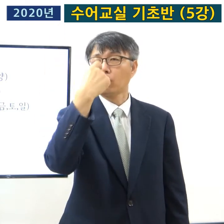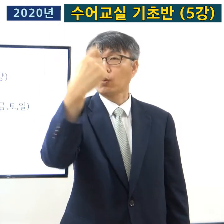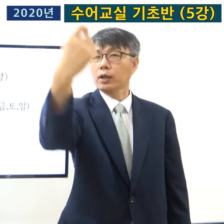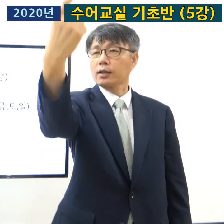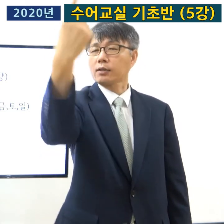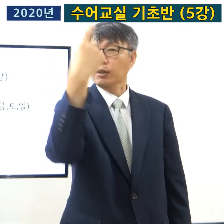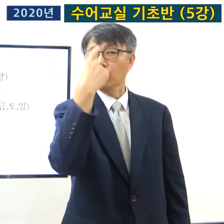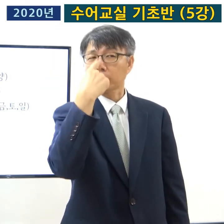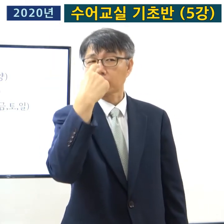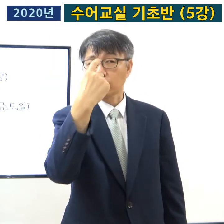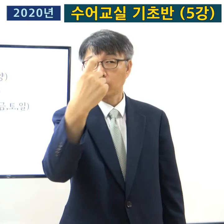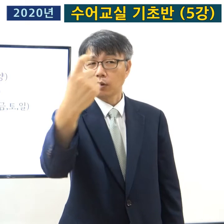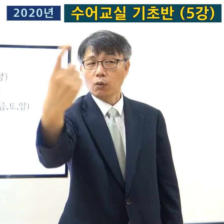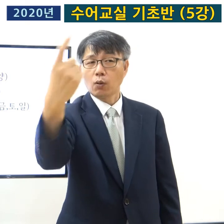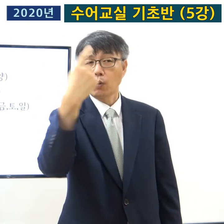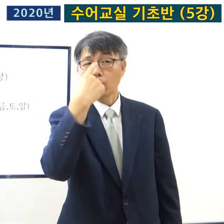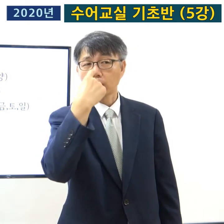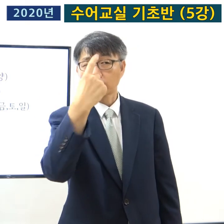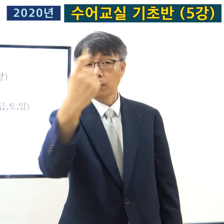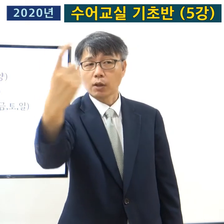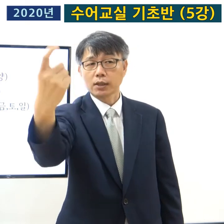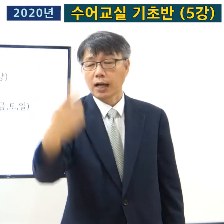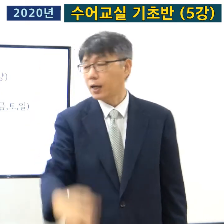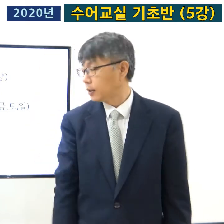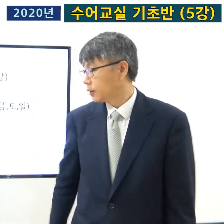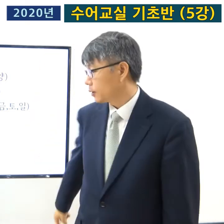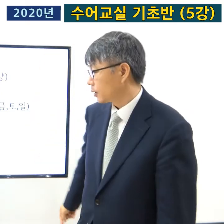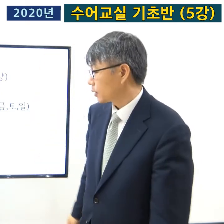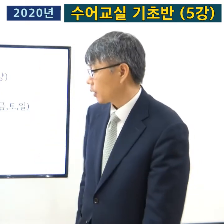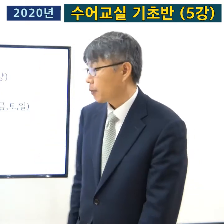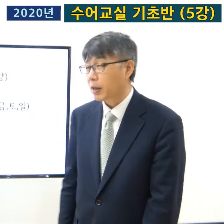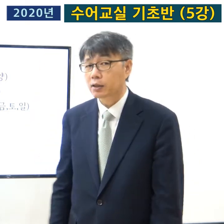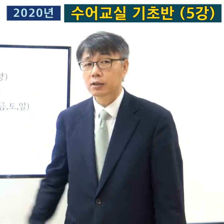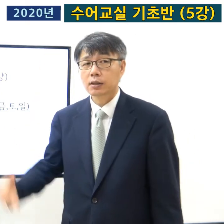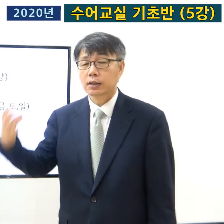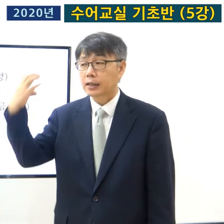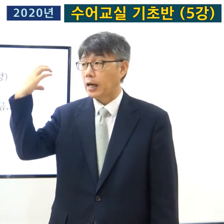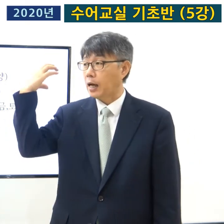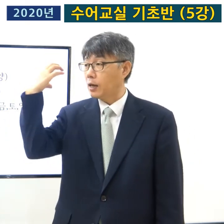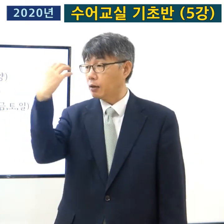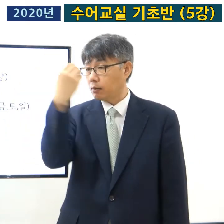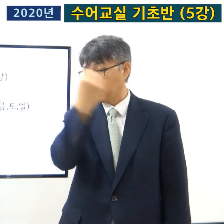콧대가 이렇게 쫙 높아지는 거죠. 코 멋있다. 그 다음에 매력은 매력